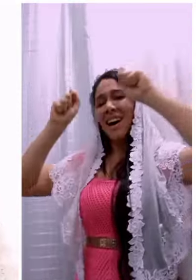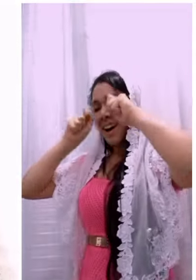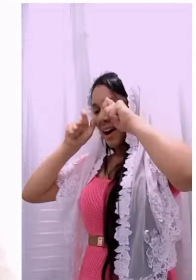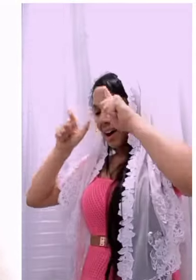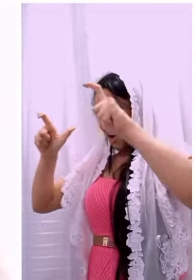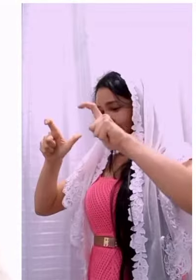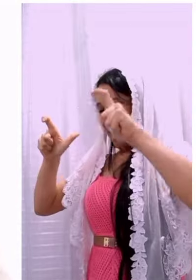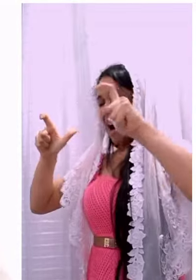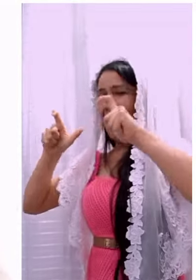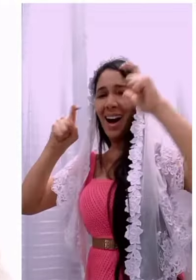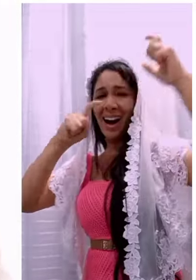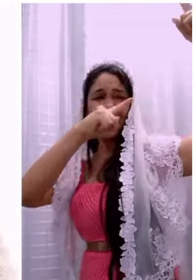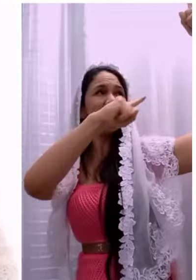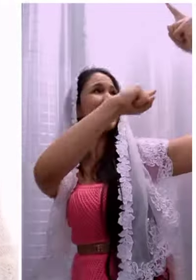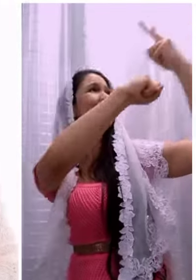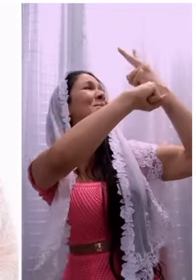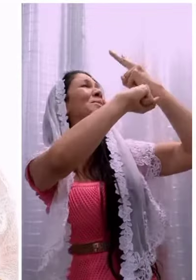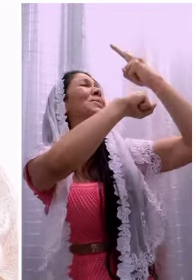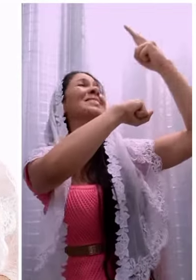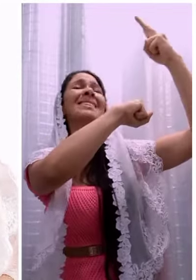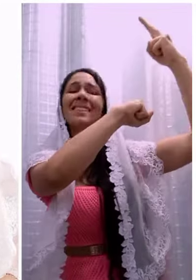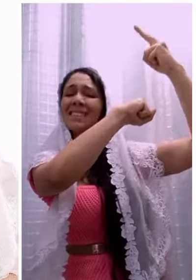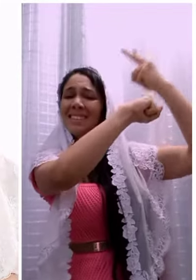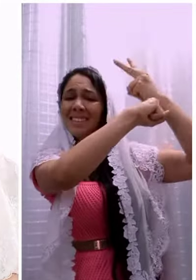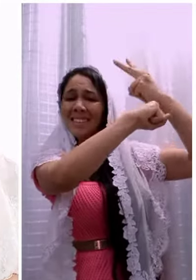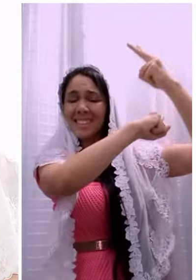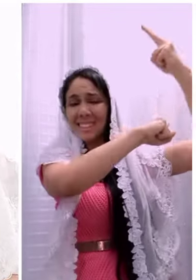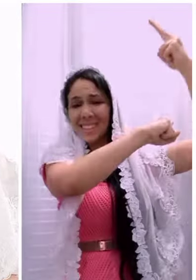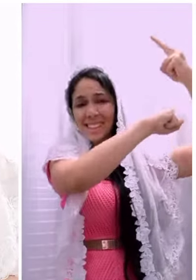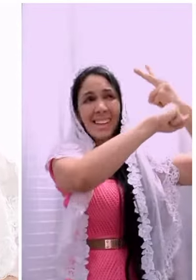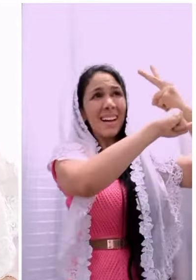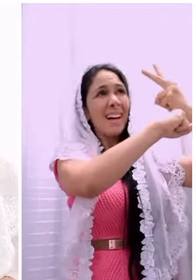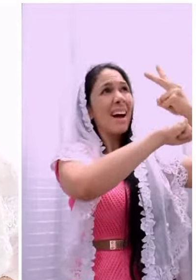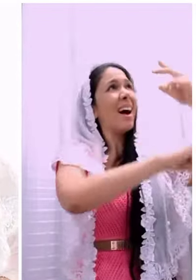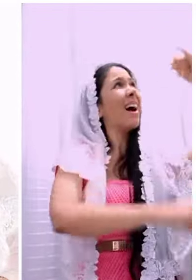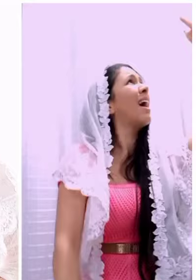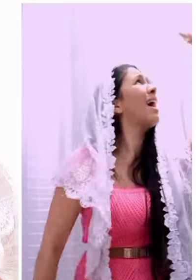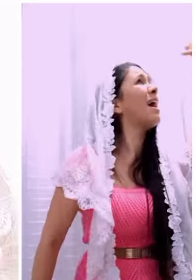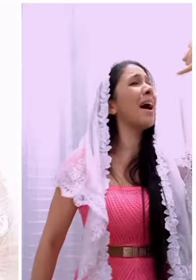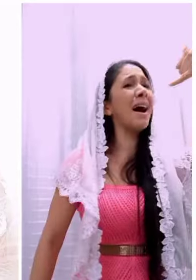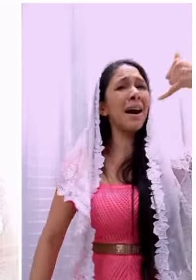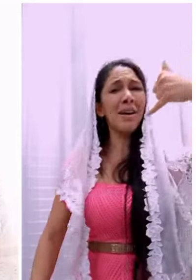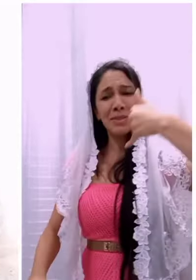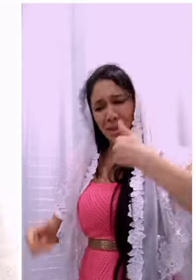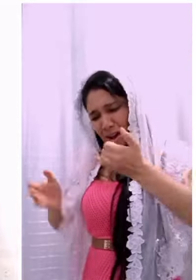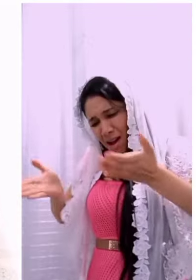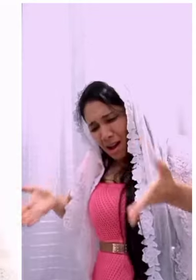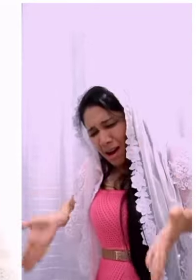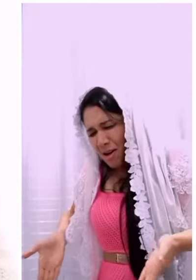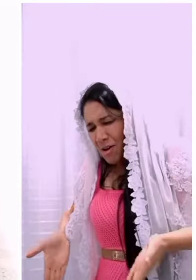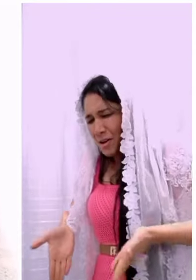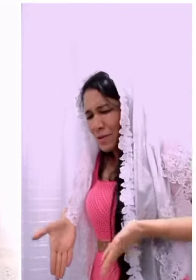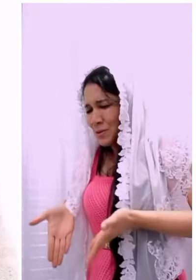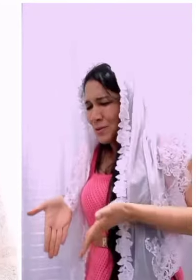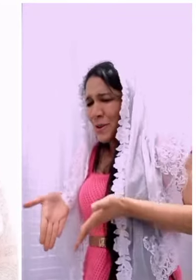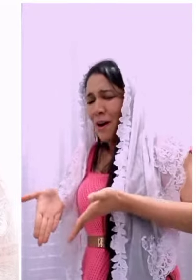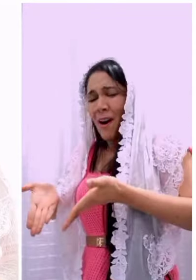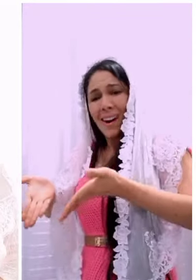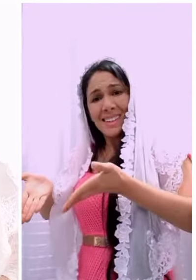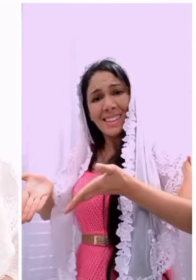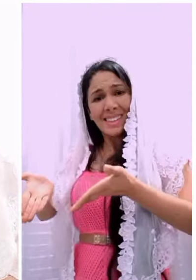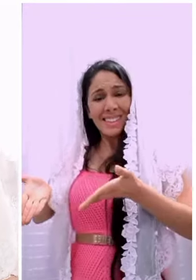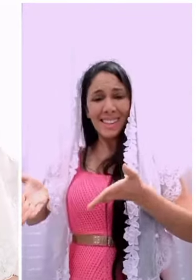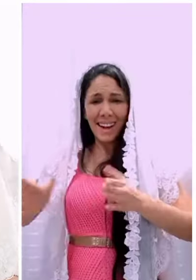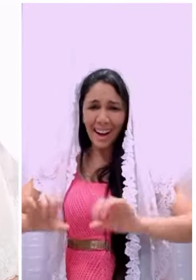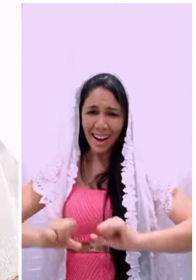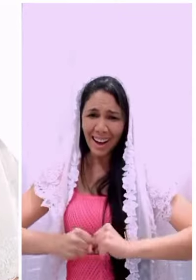O meu amado fala e me diz, levanta-te amiga minha, formosa mim vem, porque eis que